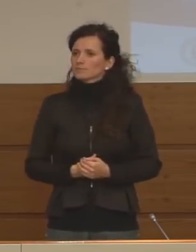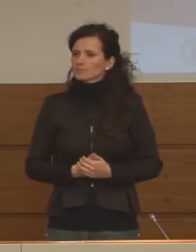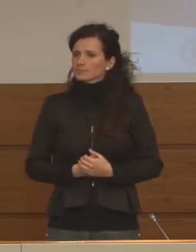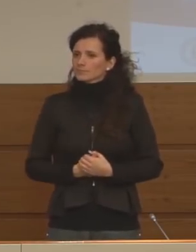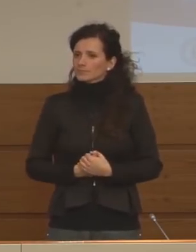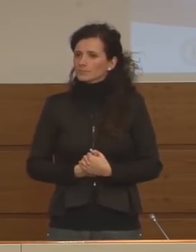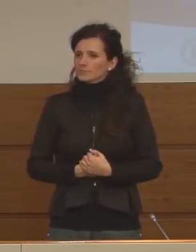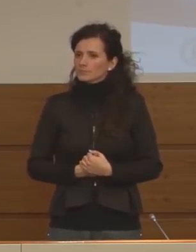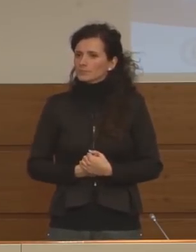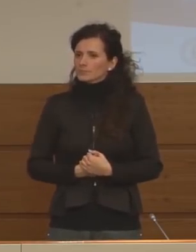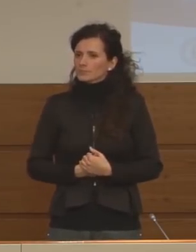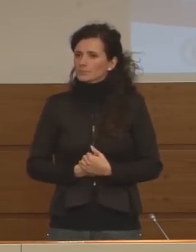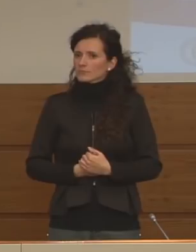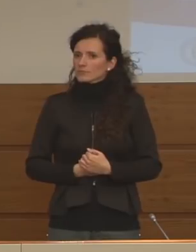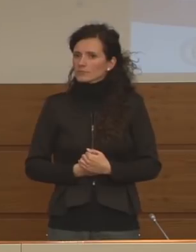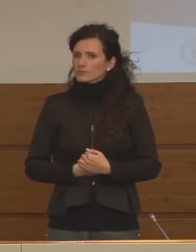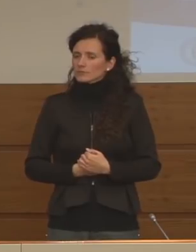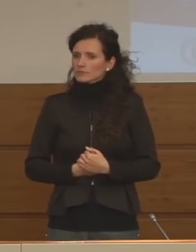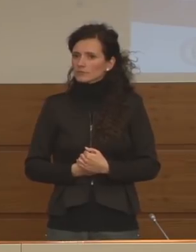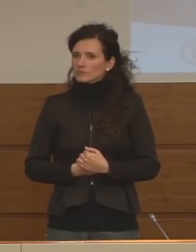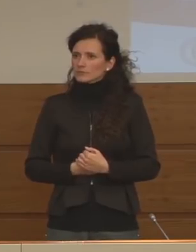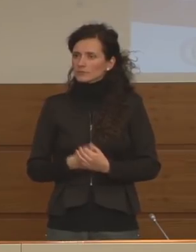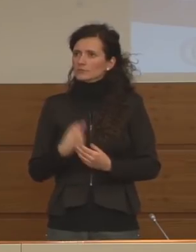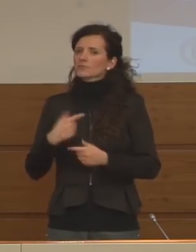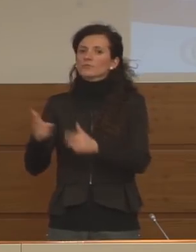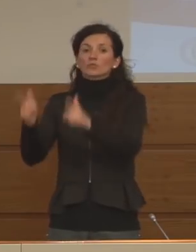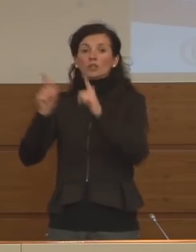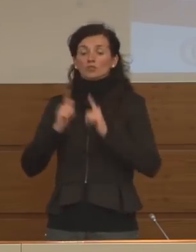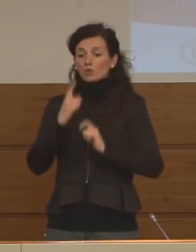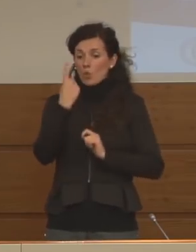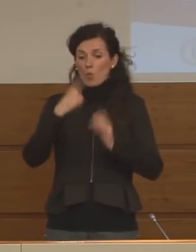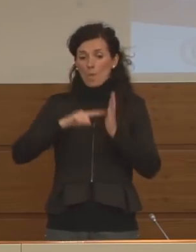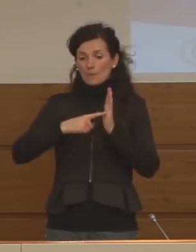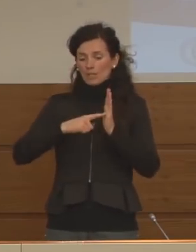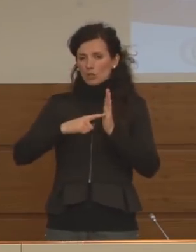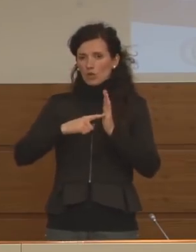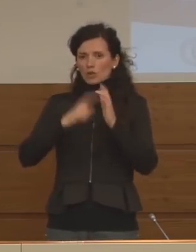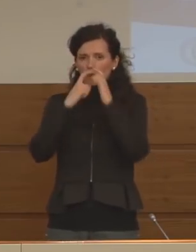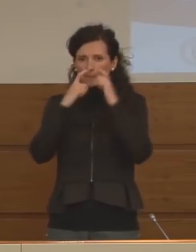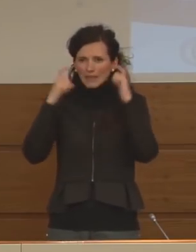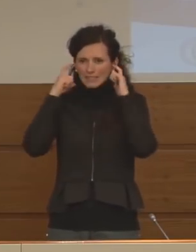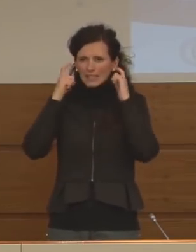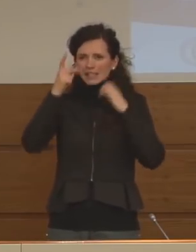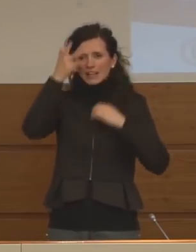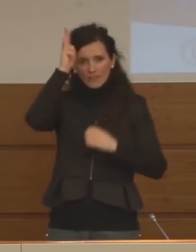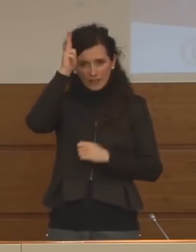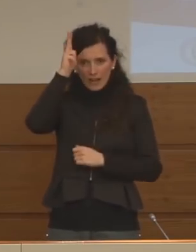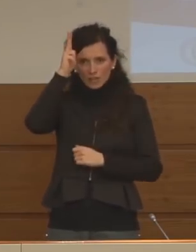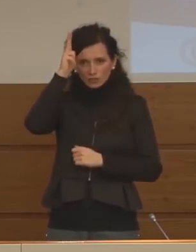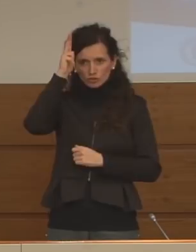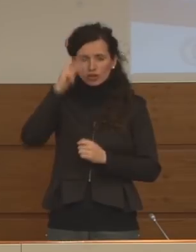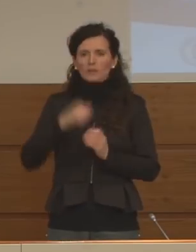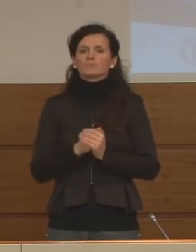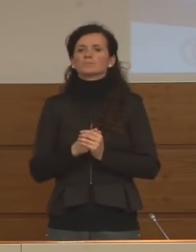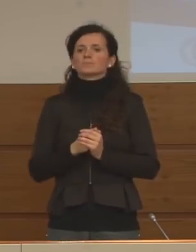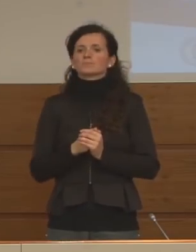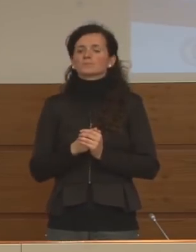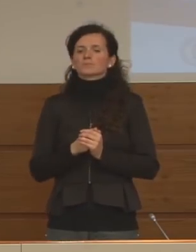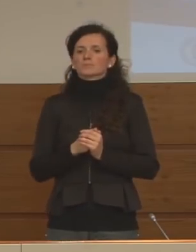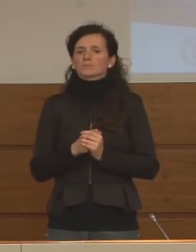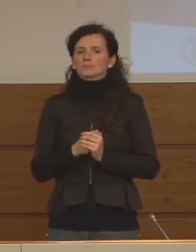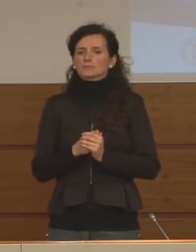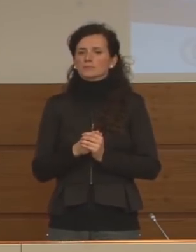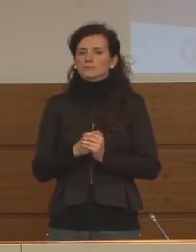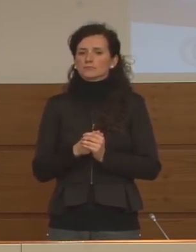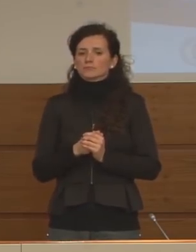noi abbiamo ricevuto una donazione di un milione di mascherine dalla francia abbiamo ricevuto una donazione di